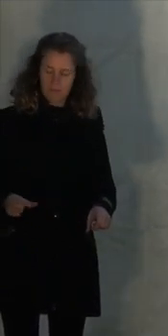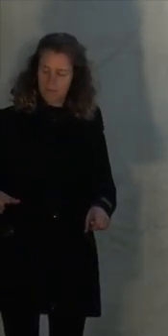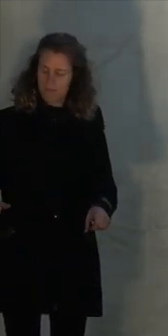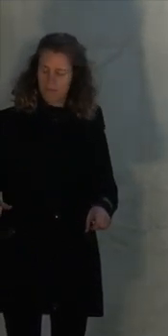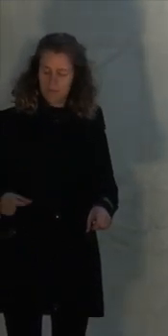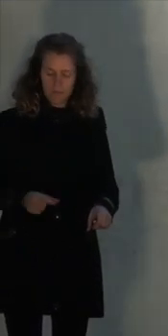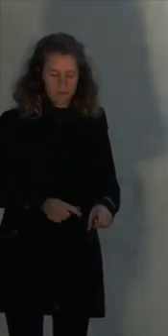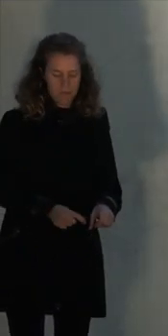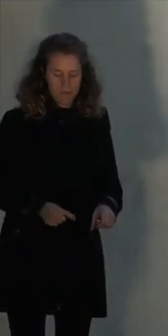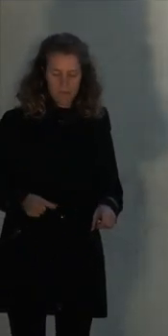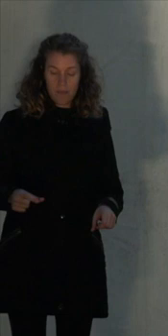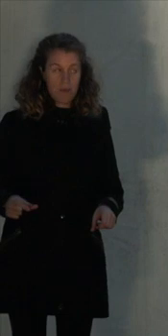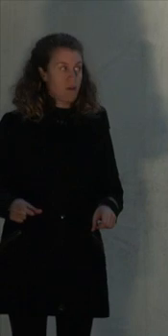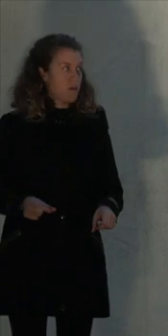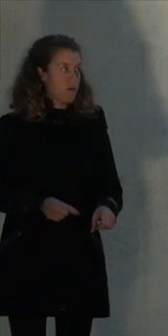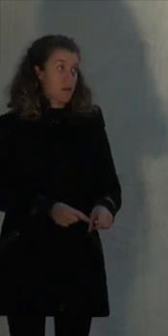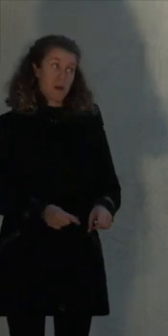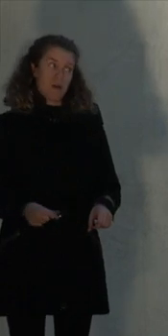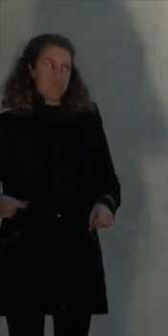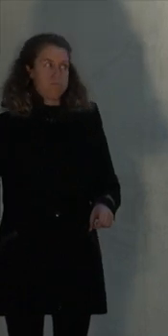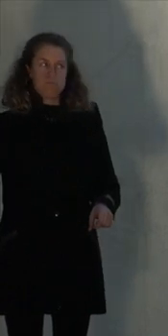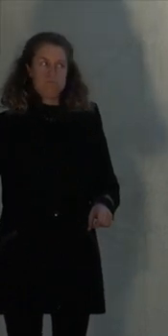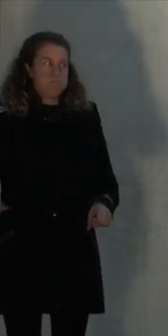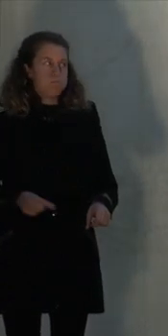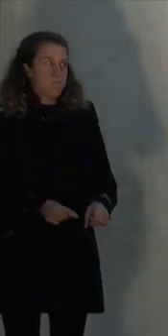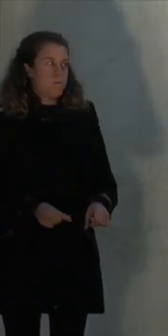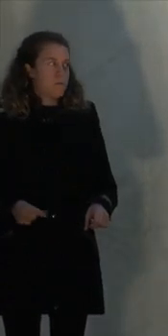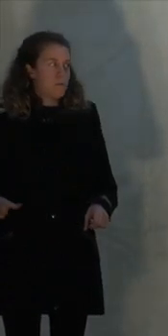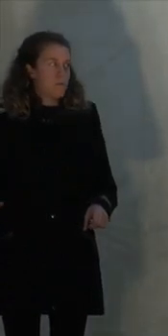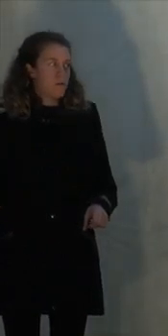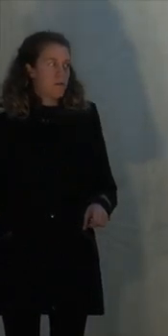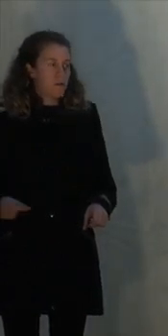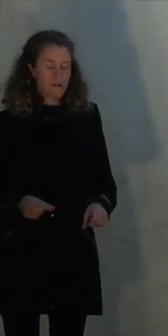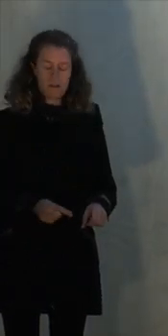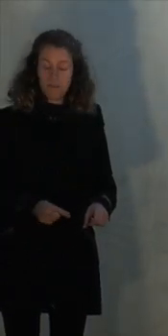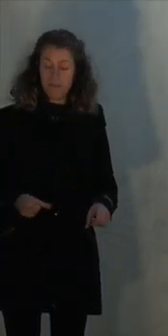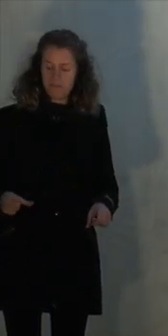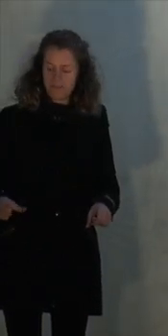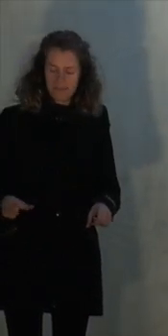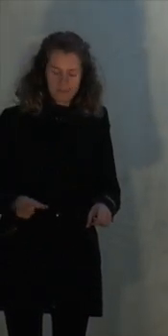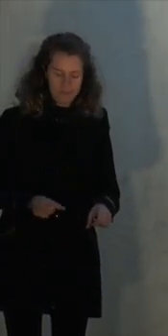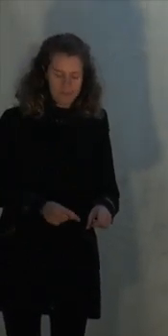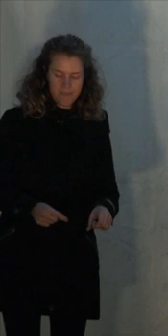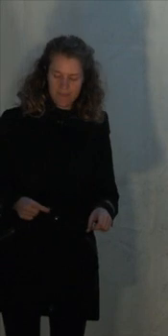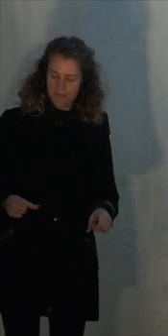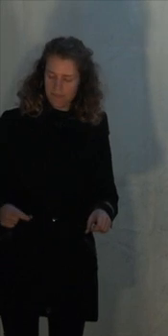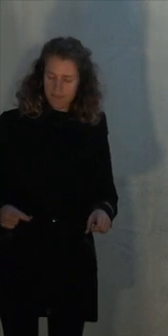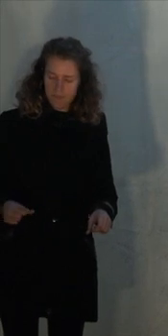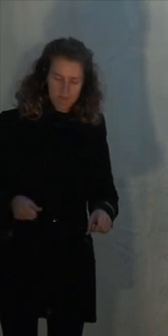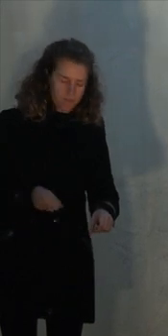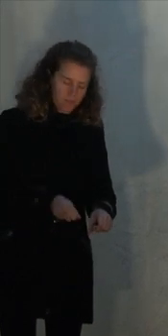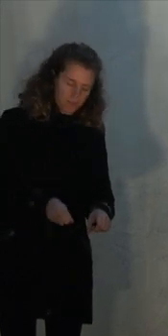todo es debido a lo que aprendió conmigo. Claro que en el trabajo no siempre hay tiempo para aprender todas esas